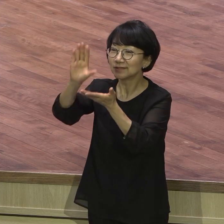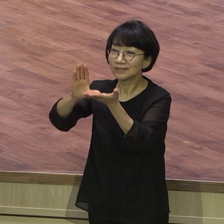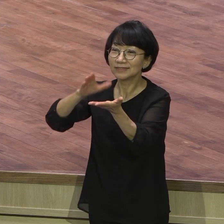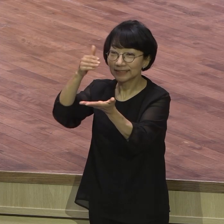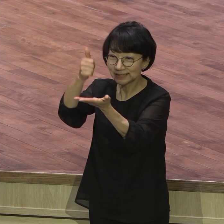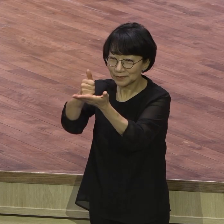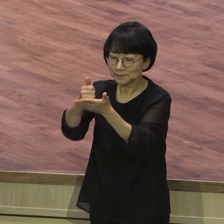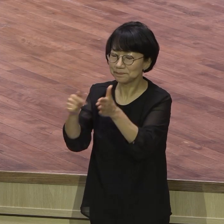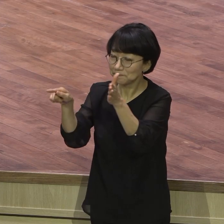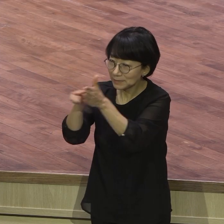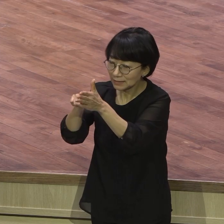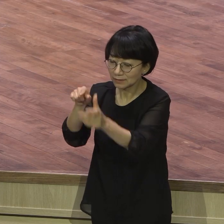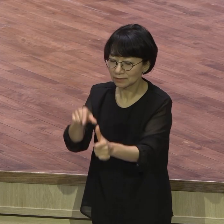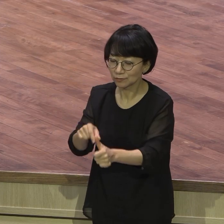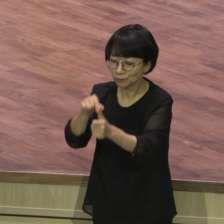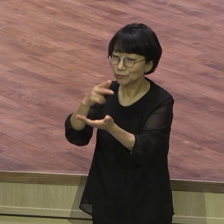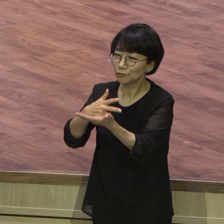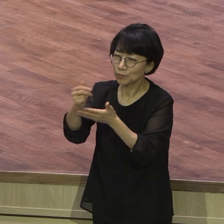성도들의 모임